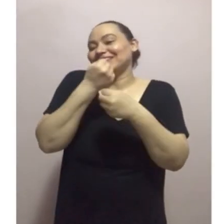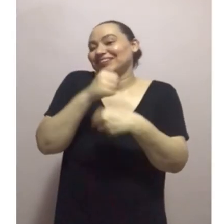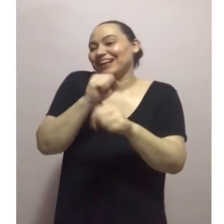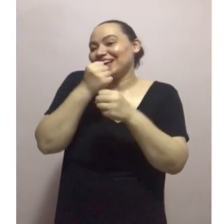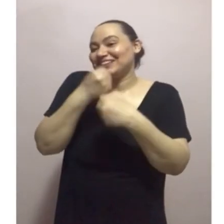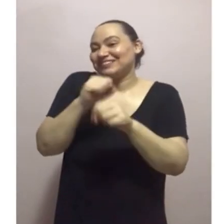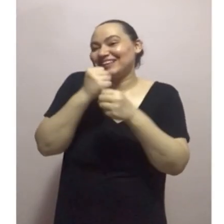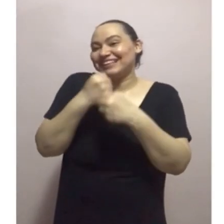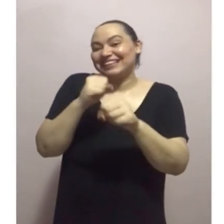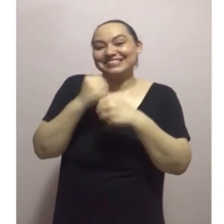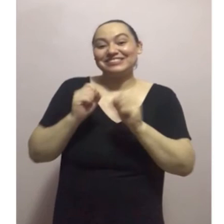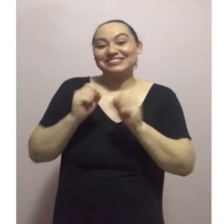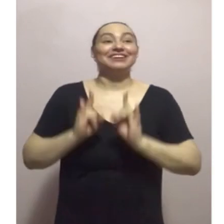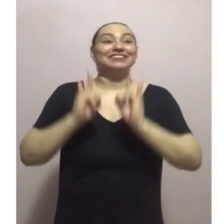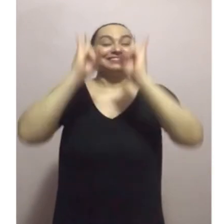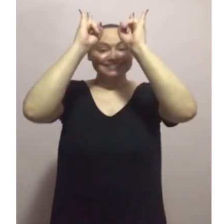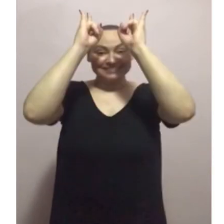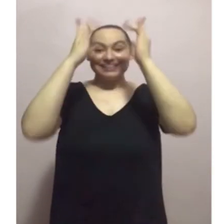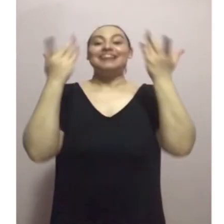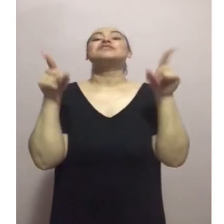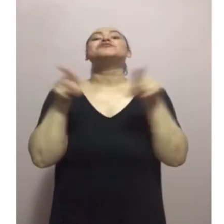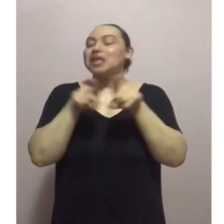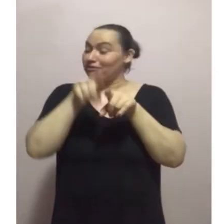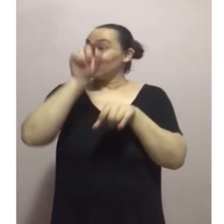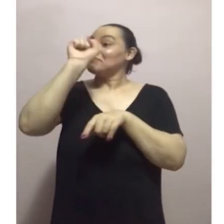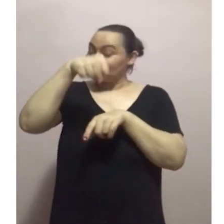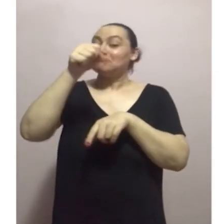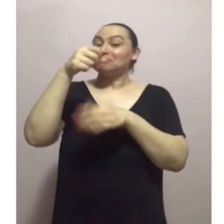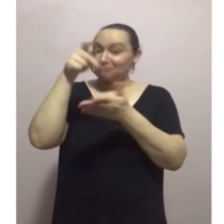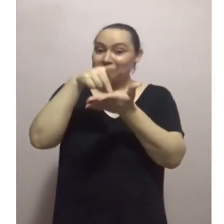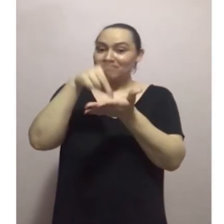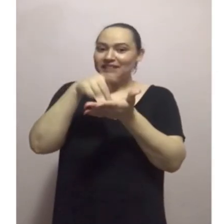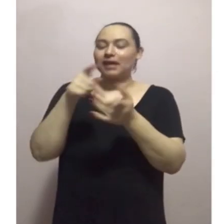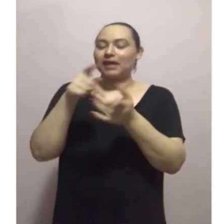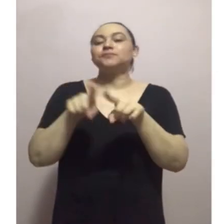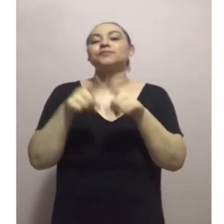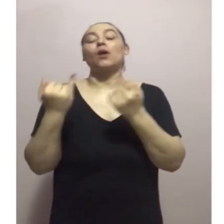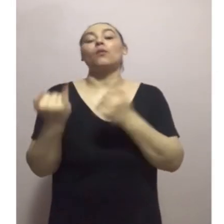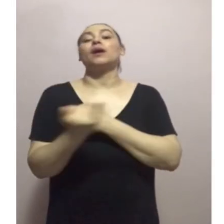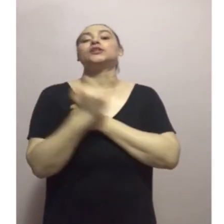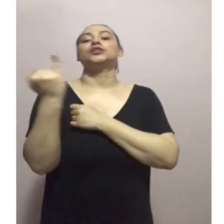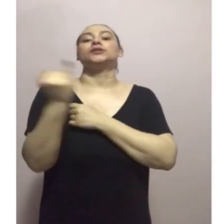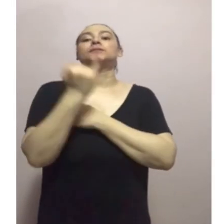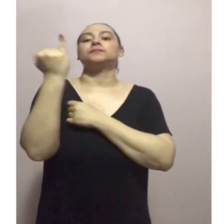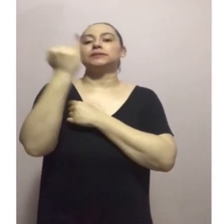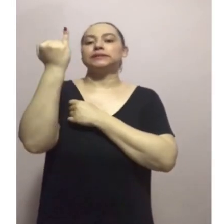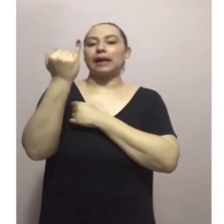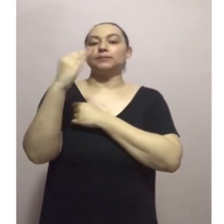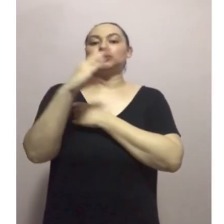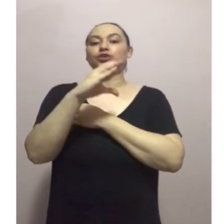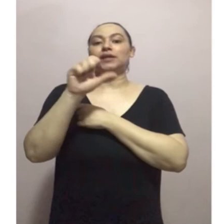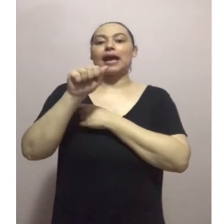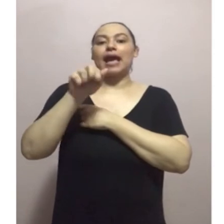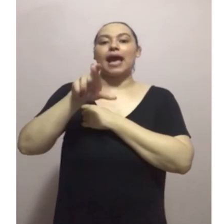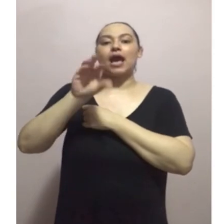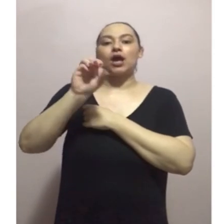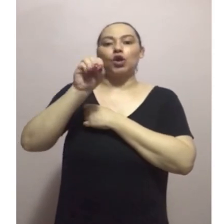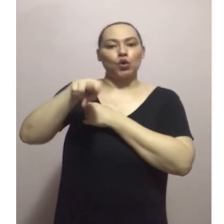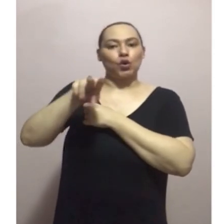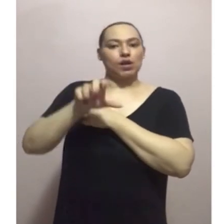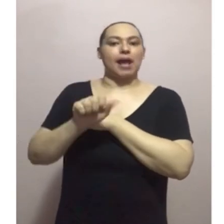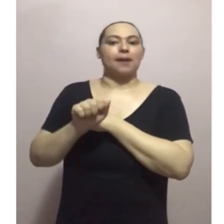do prédio. Não, E foi mesmo. a gente fez uma coisa importante. A gente fez um esquema de